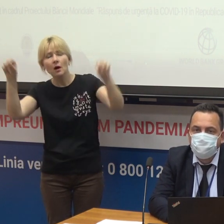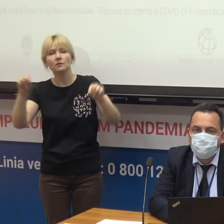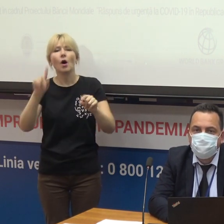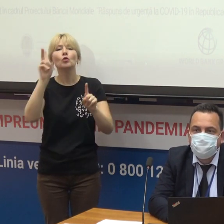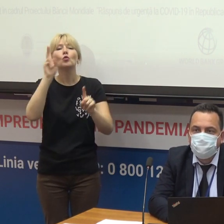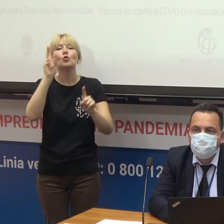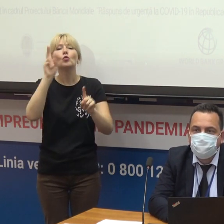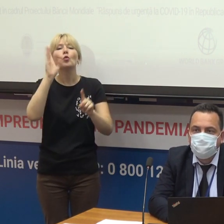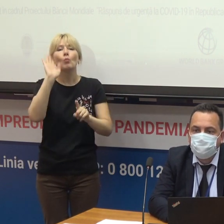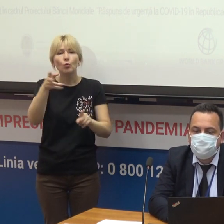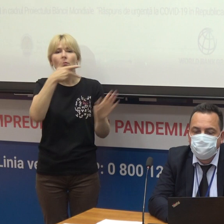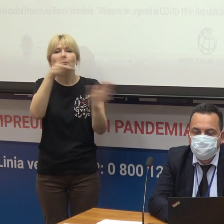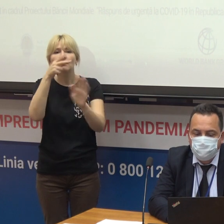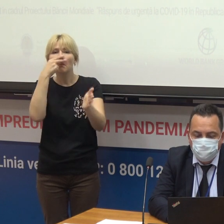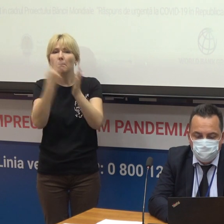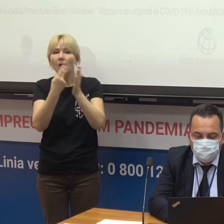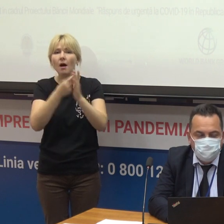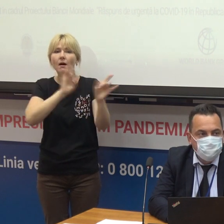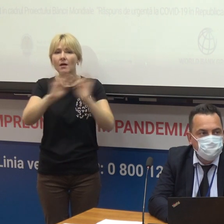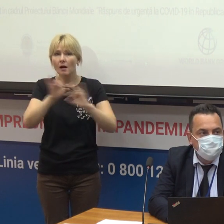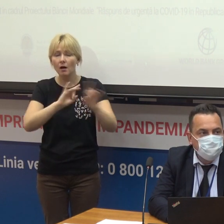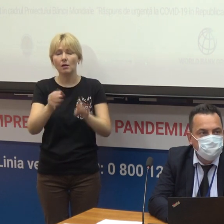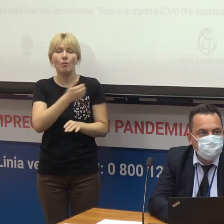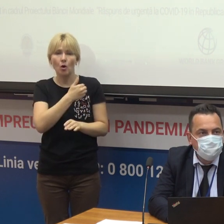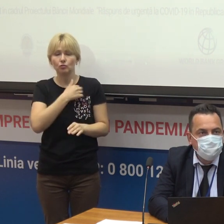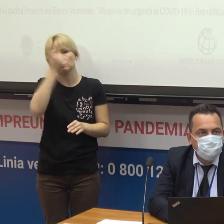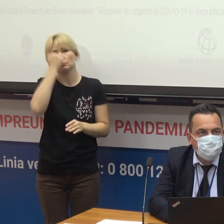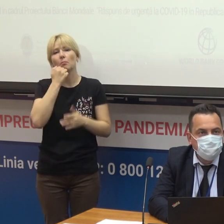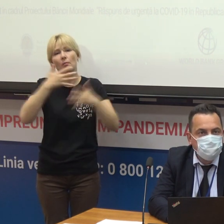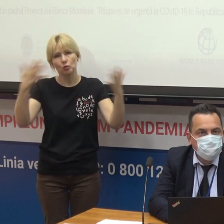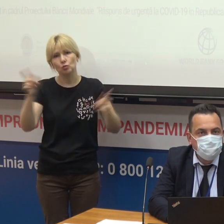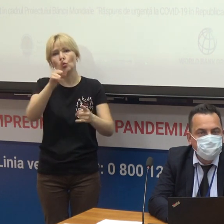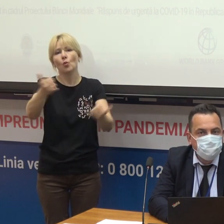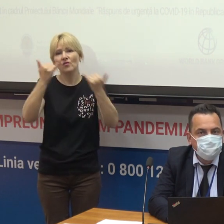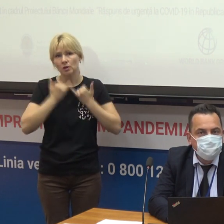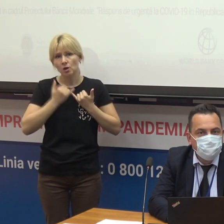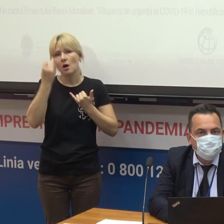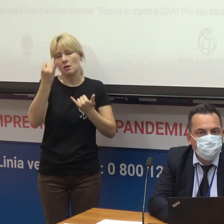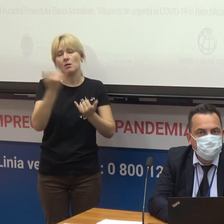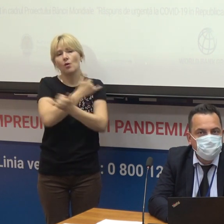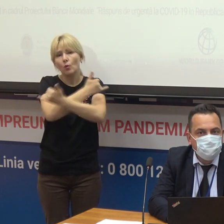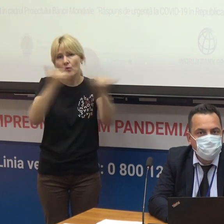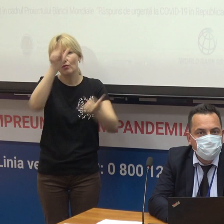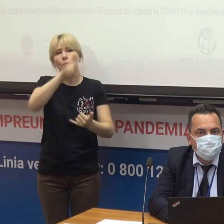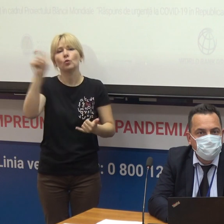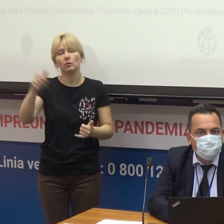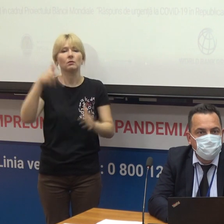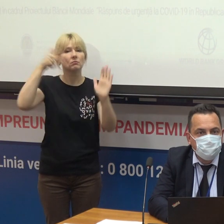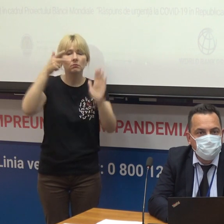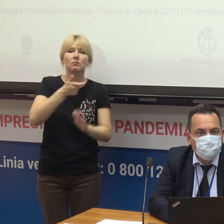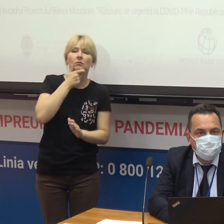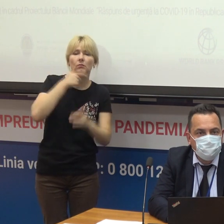cu această ocazie suplimentar aducem mulțumire celor instituții mass media care sunt solidare